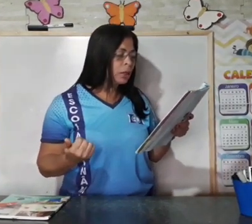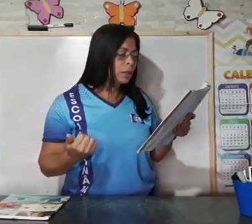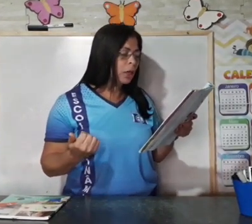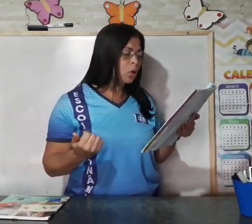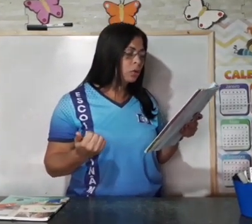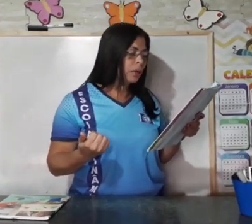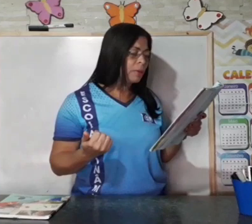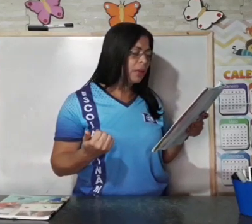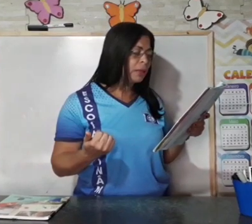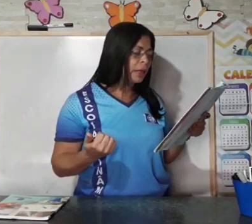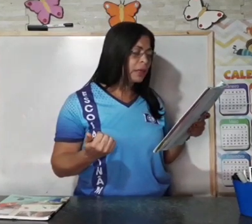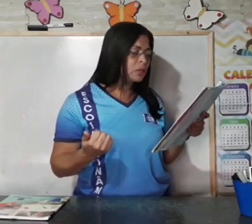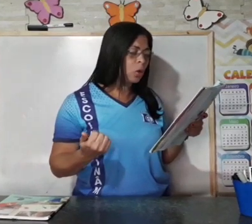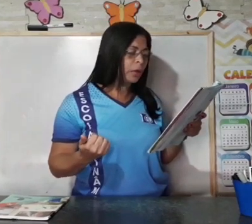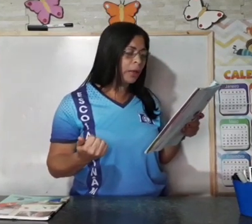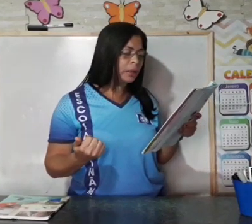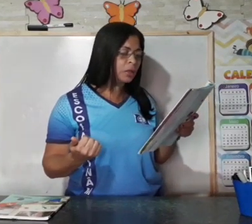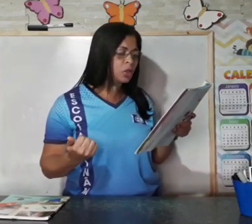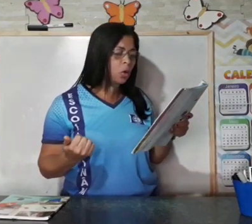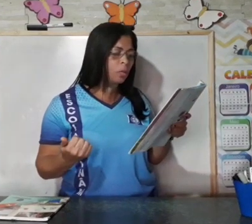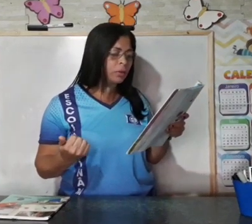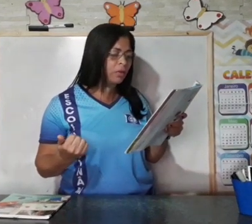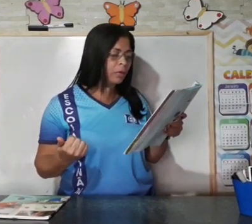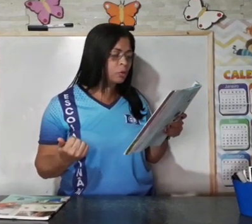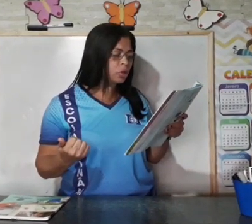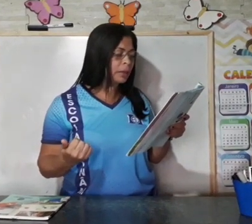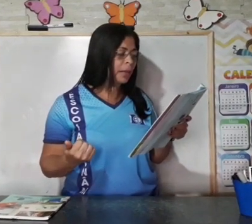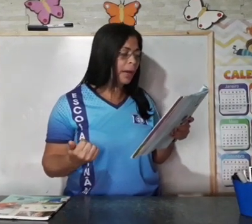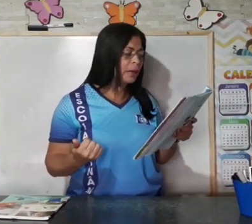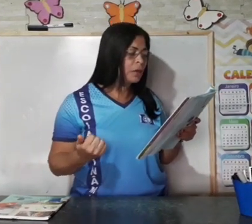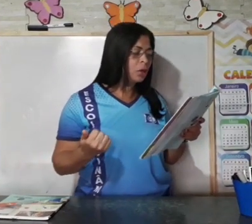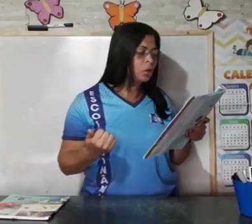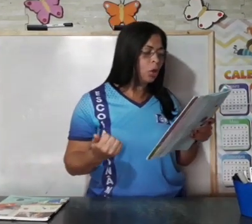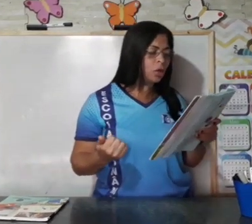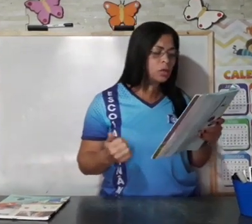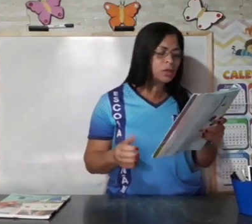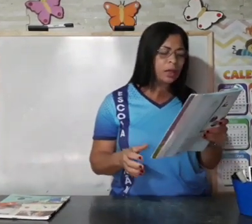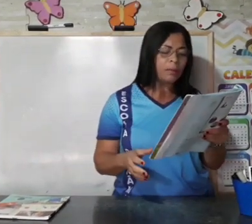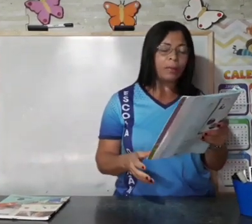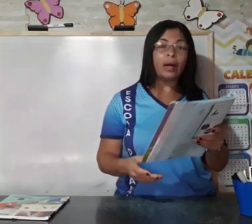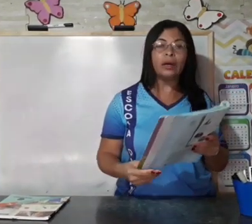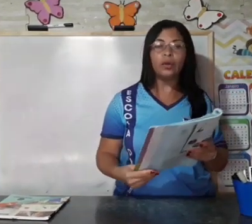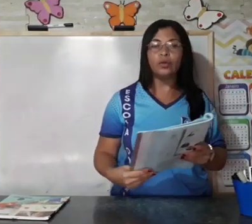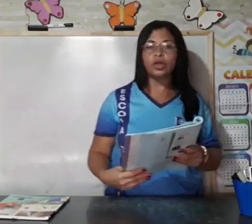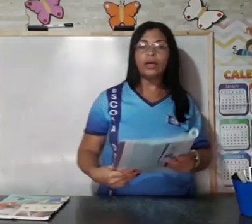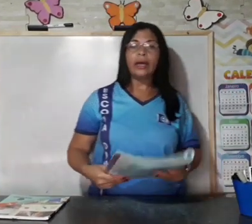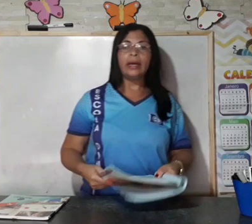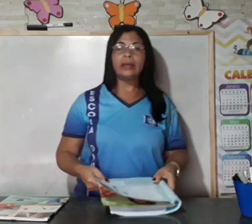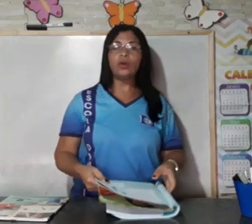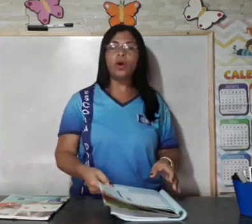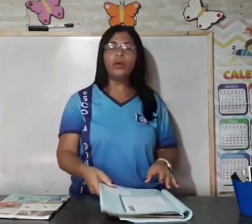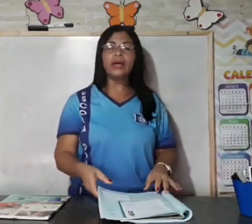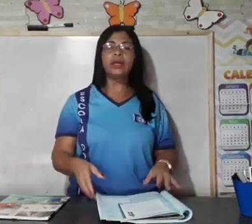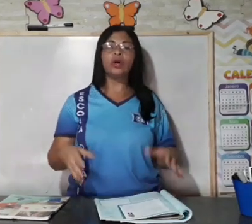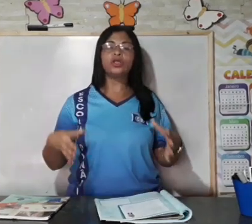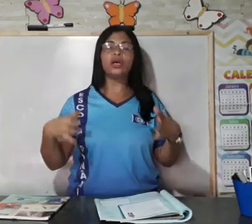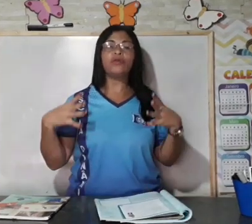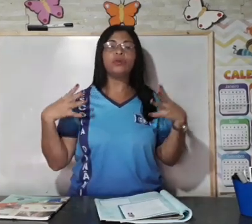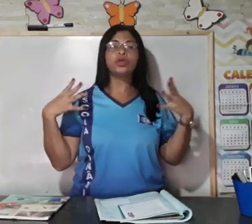que contém maneiras corretas de como devemos tratar nossos irmãos. Então, como é que nós devemos